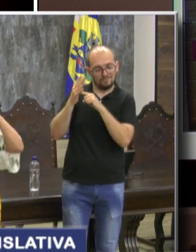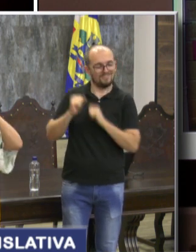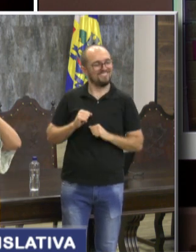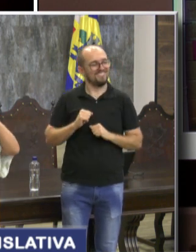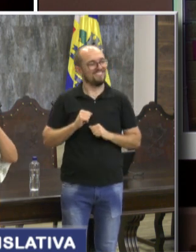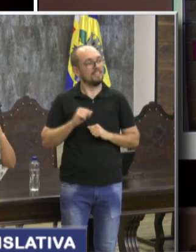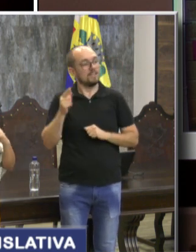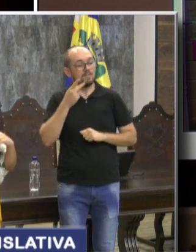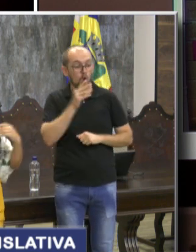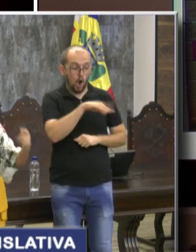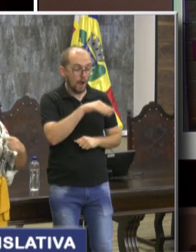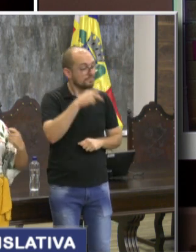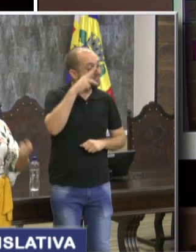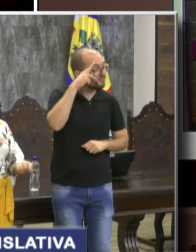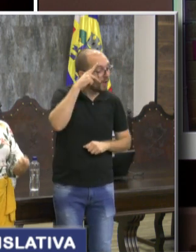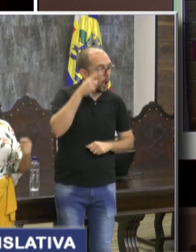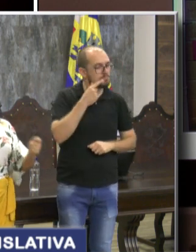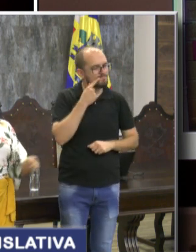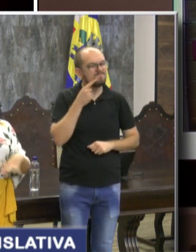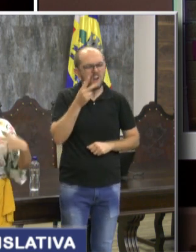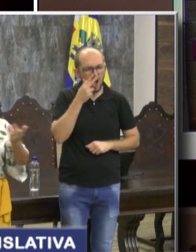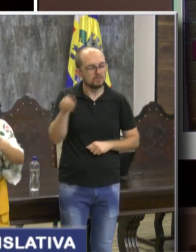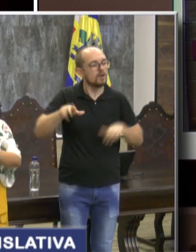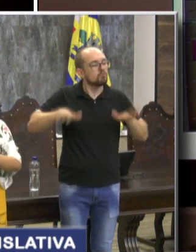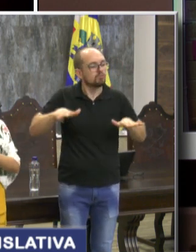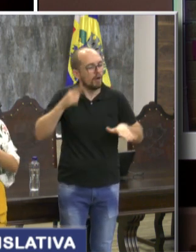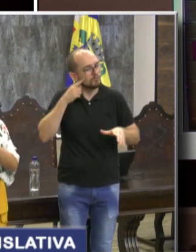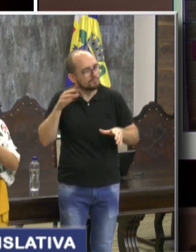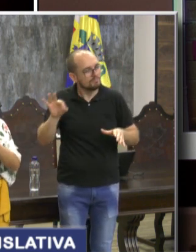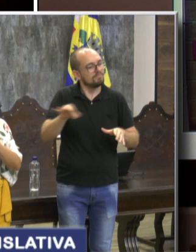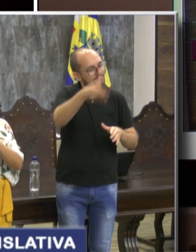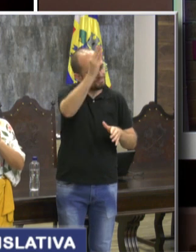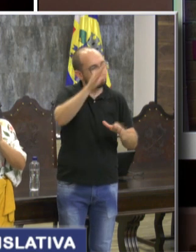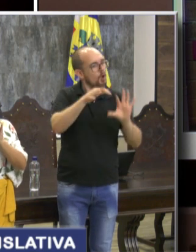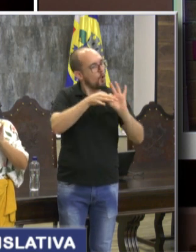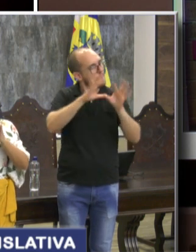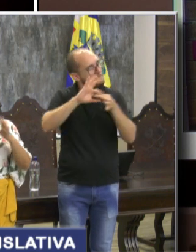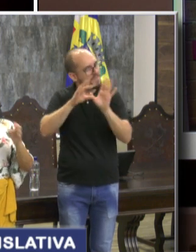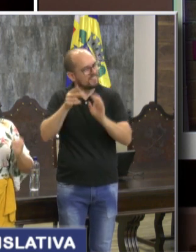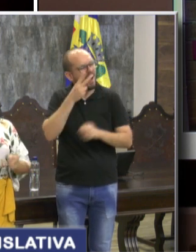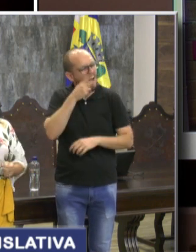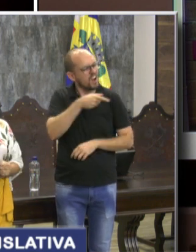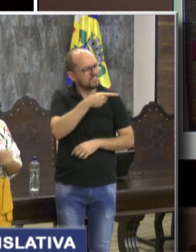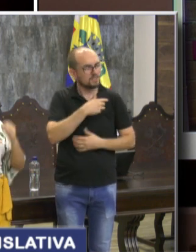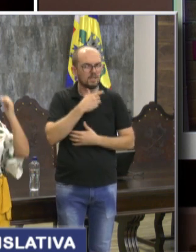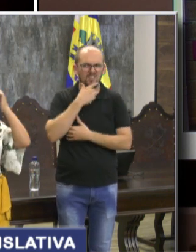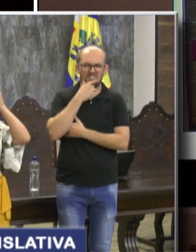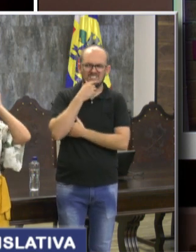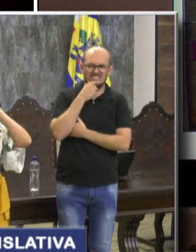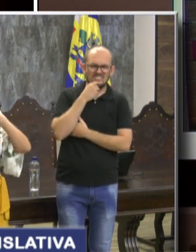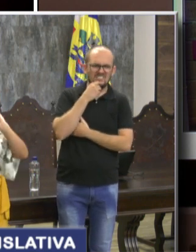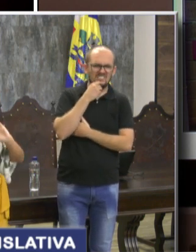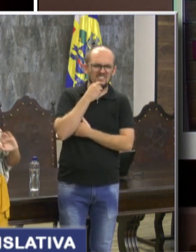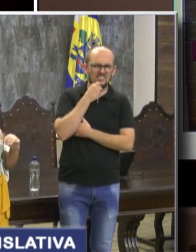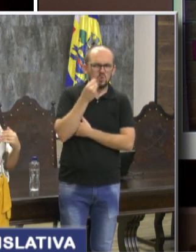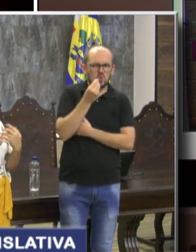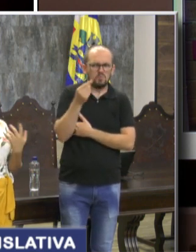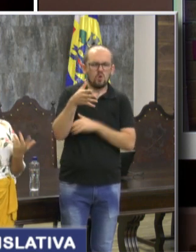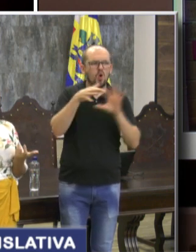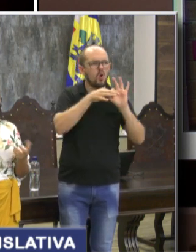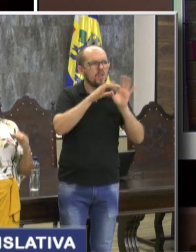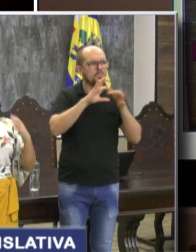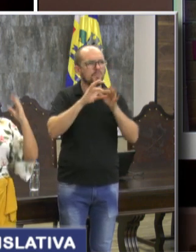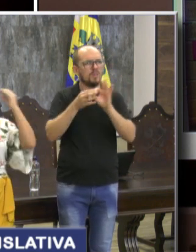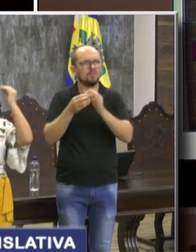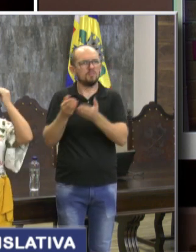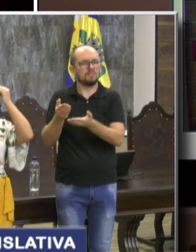para mim assim, Val, vamos inscrever o Gustavo e mais algumas crianças lá nas Olimpíadas Especiais? Eu falei, meu Deus, e agora? E se chegar